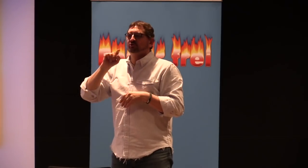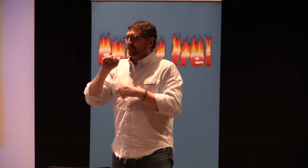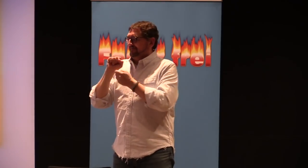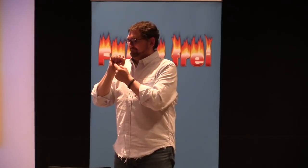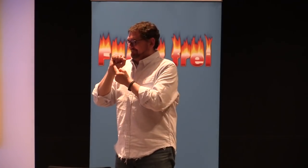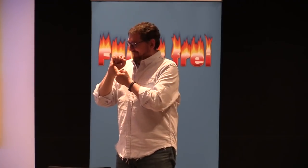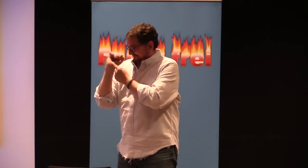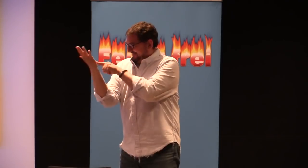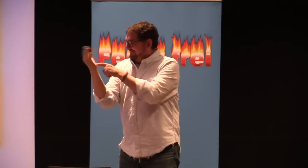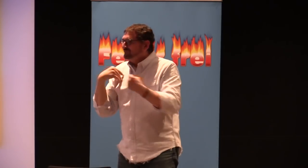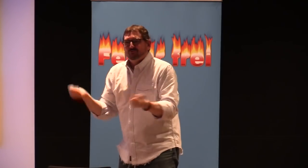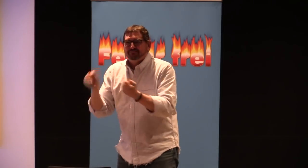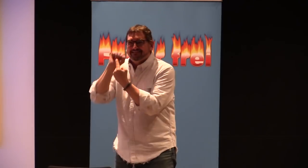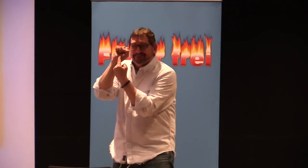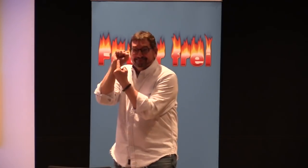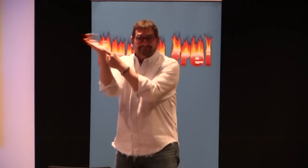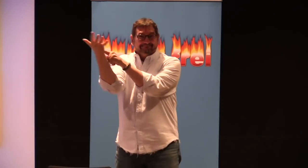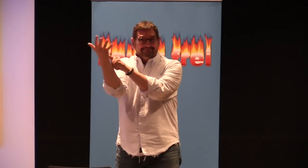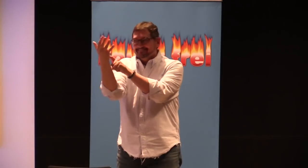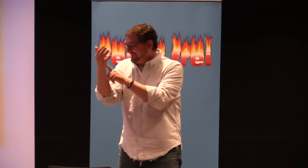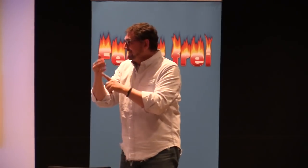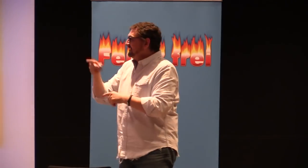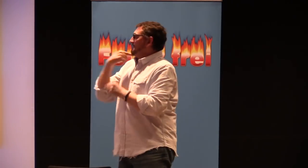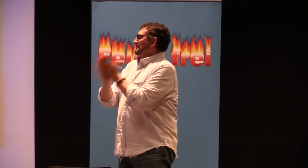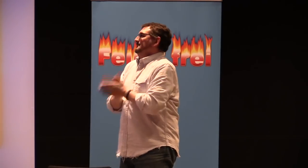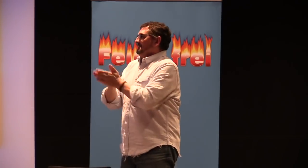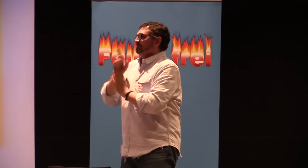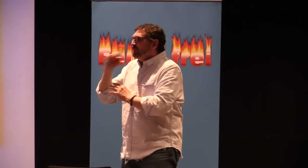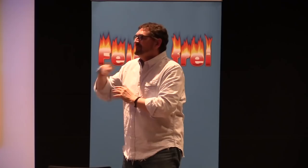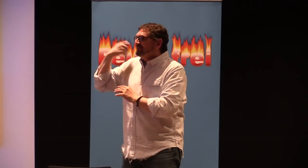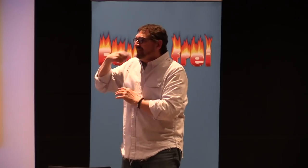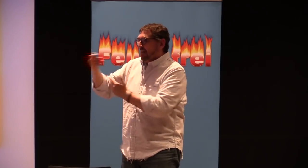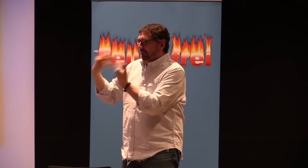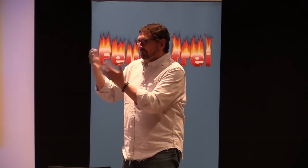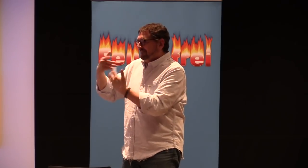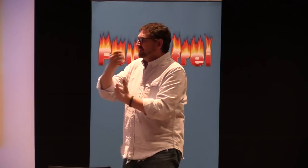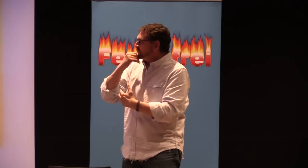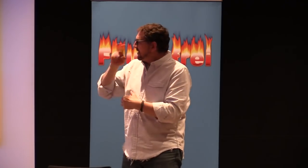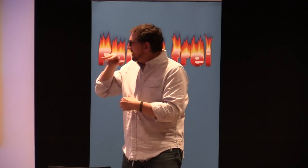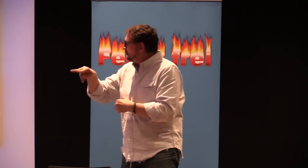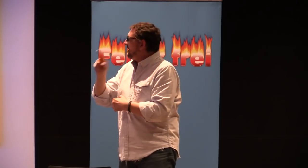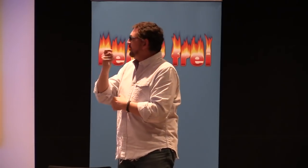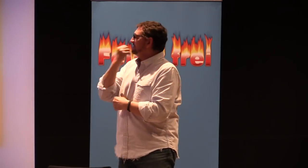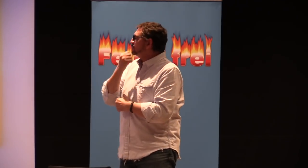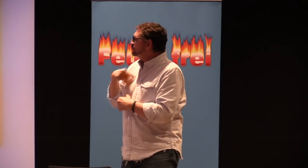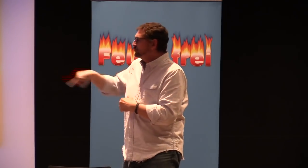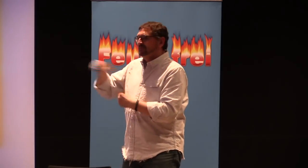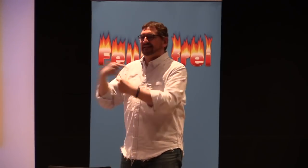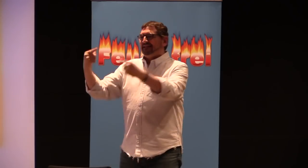Wir haben die ganze Podiumsdiskussion auch filmisch festgehalten. Ah, ich musste diese Gebärde, den Namensgebärde für die Deutsche Gehörsunion noch